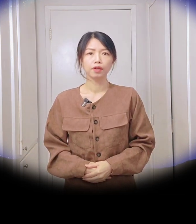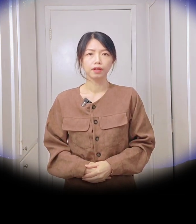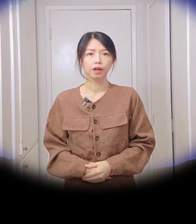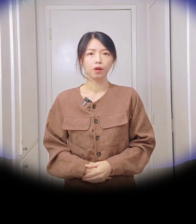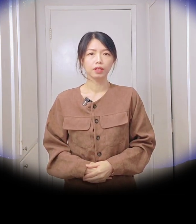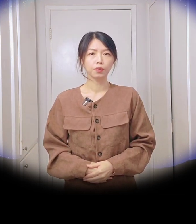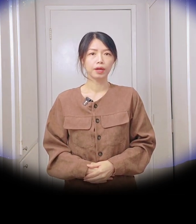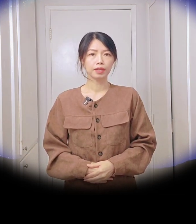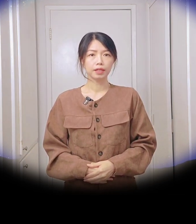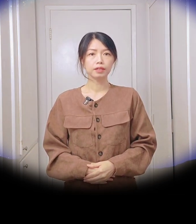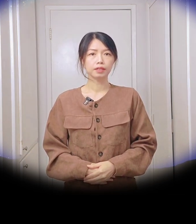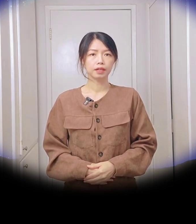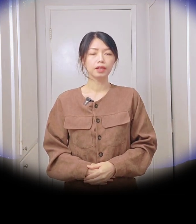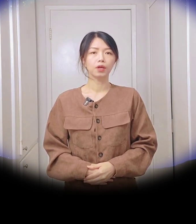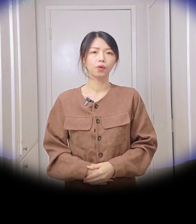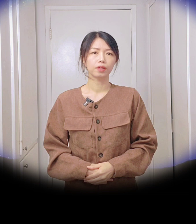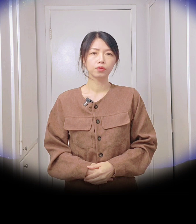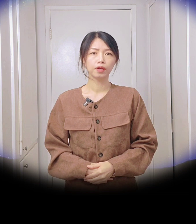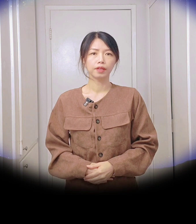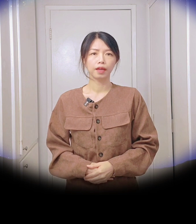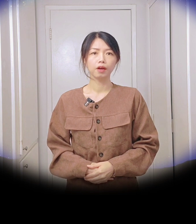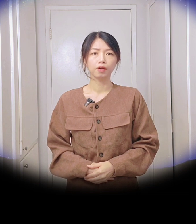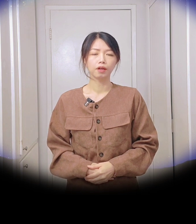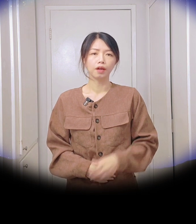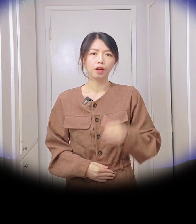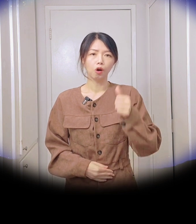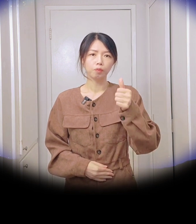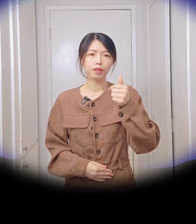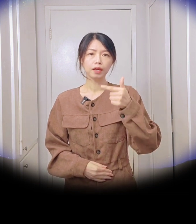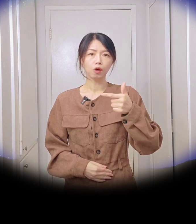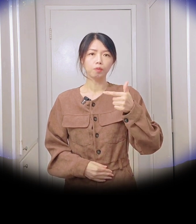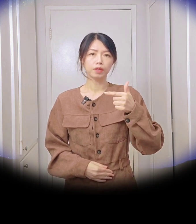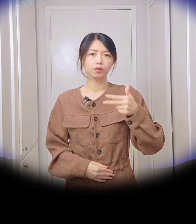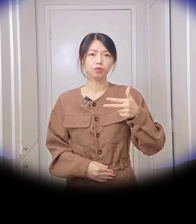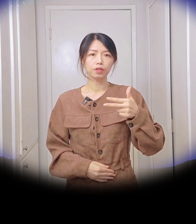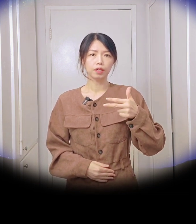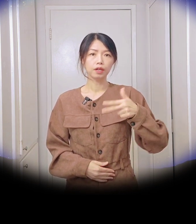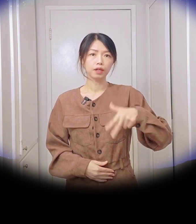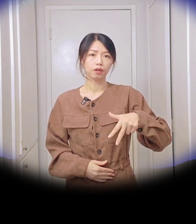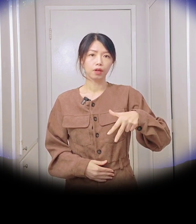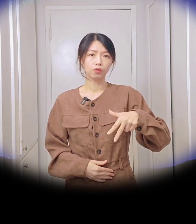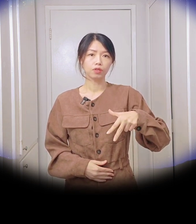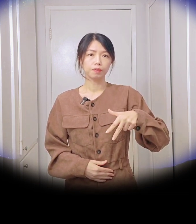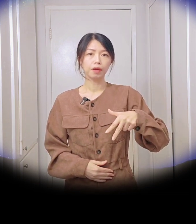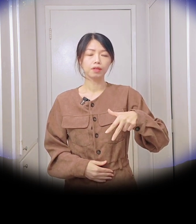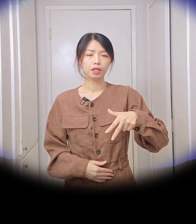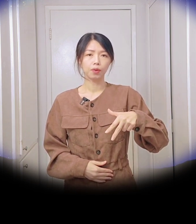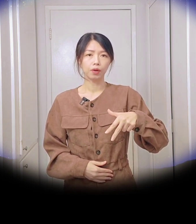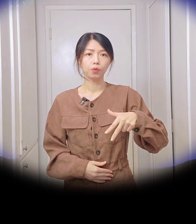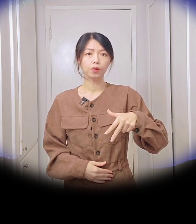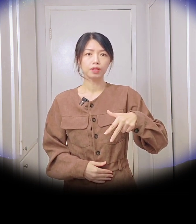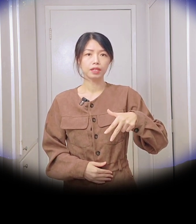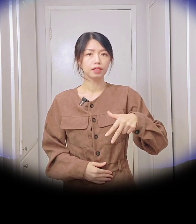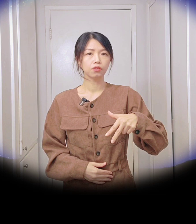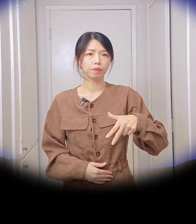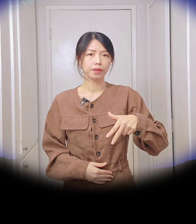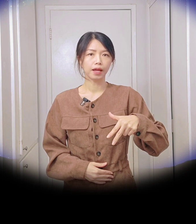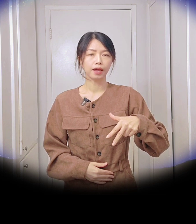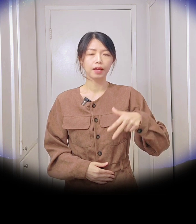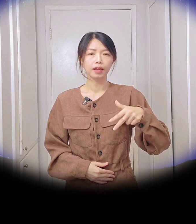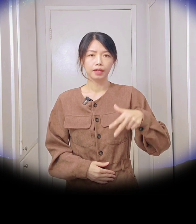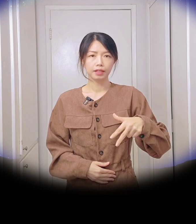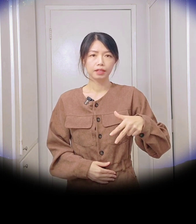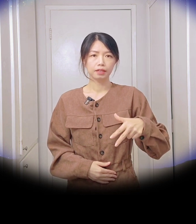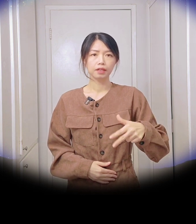뜻의 수어는요. 지와 지읒을 이용한 수어인데요. 엄지, 검지, 중지를 이렇게 두시면 지와로 지읒이